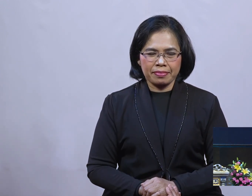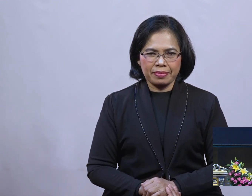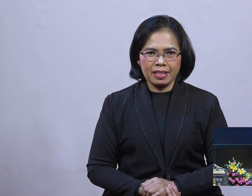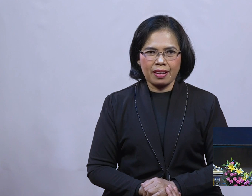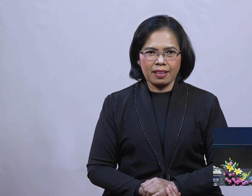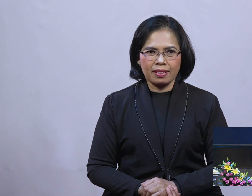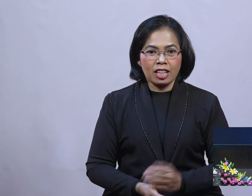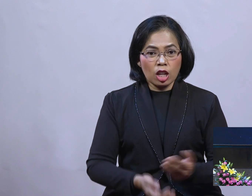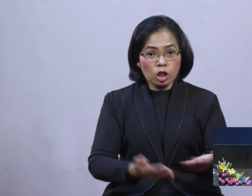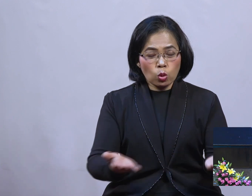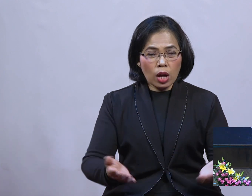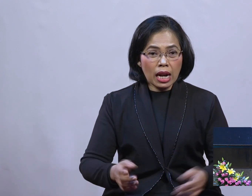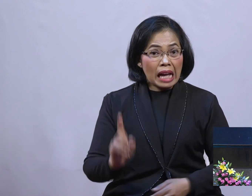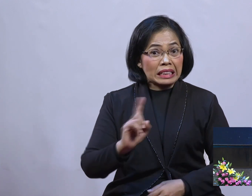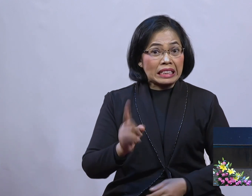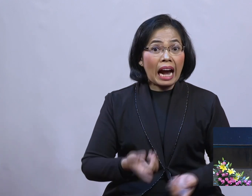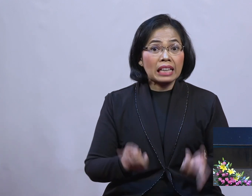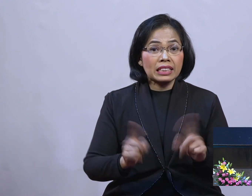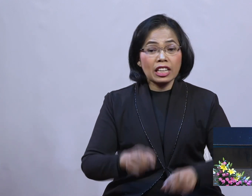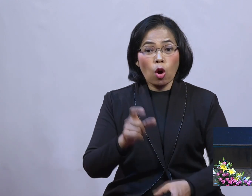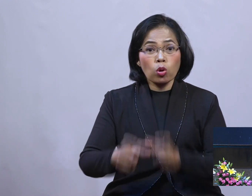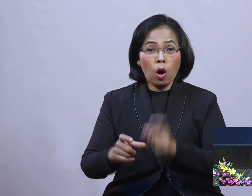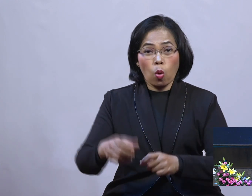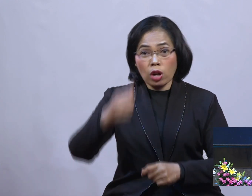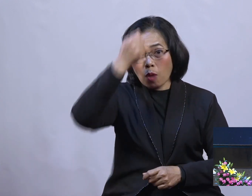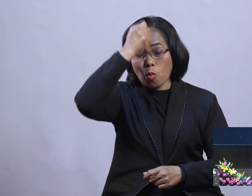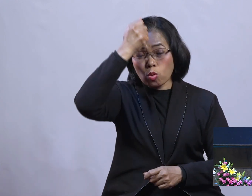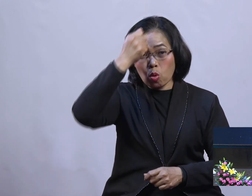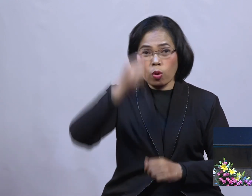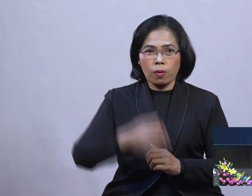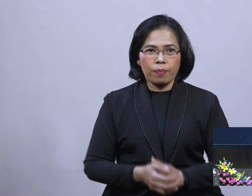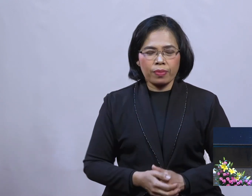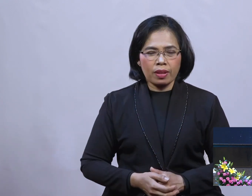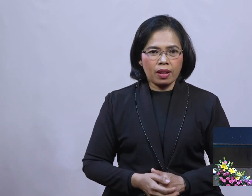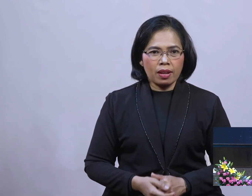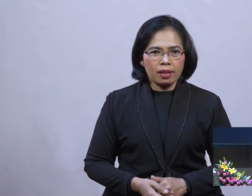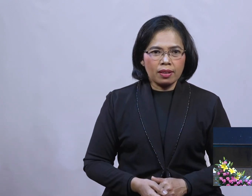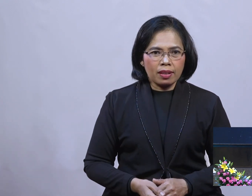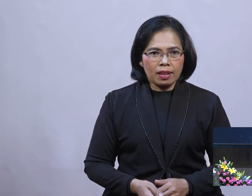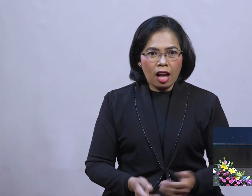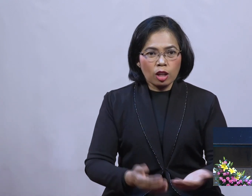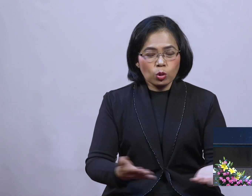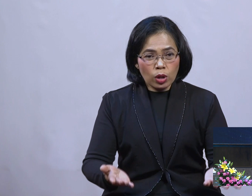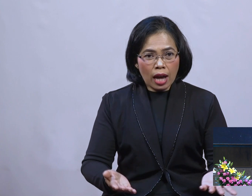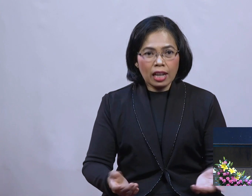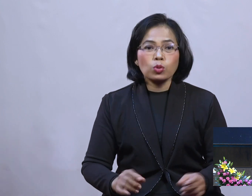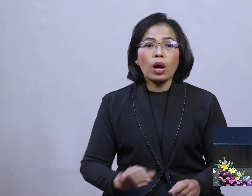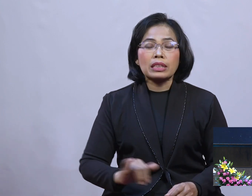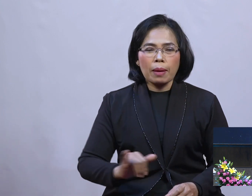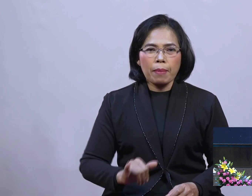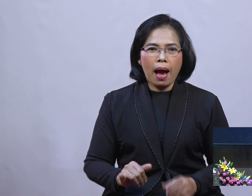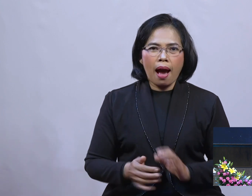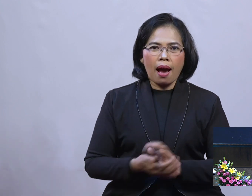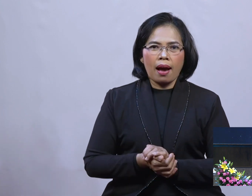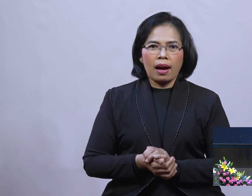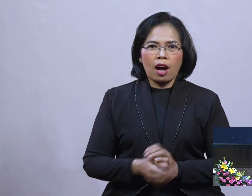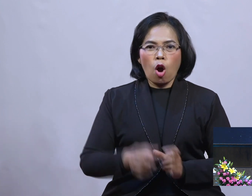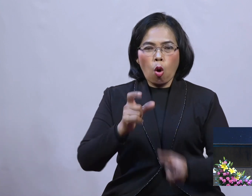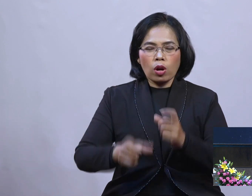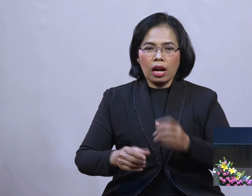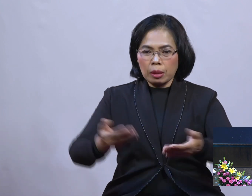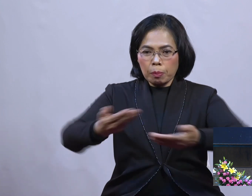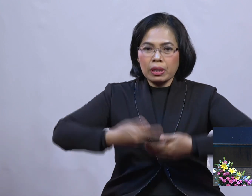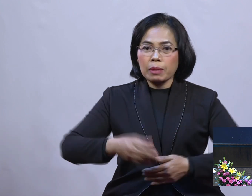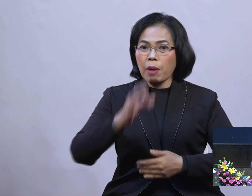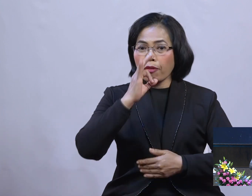ya Hai siapa orang bodoh orang yang menerima firman dan tidak melakukan katalog kitab Hai orang yang